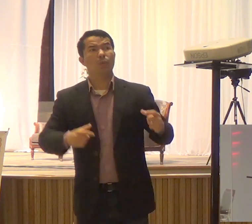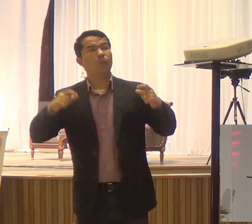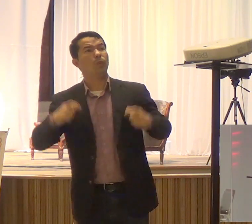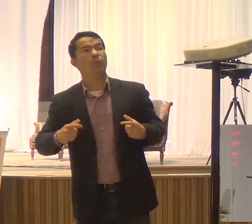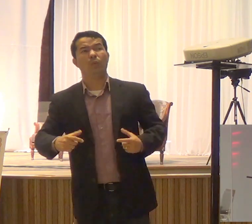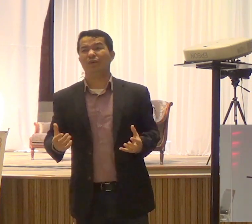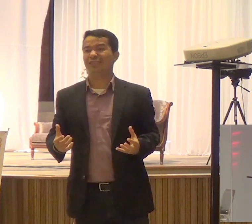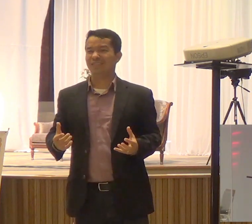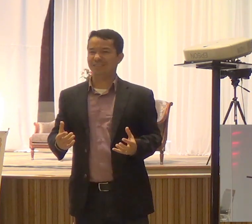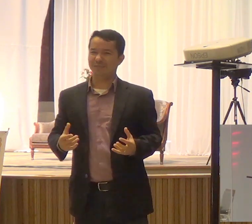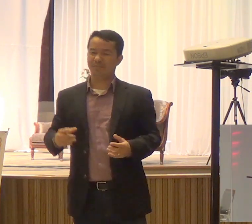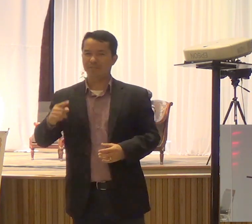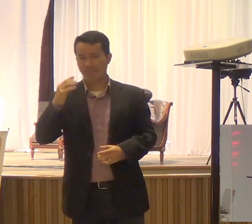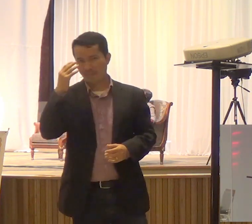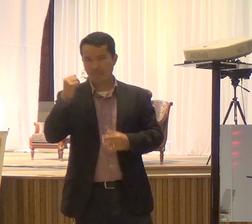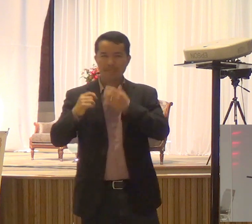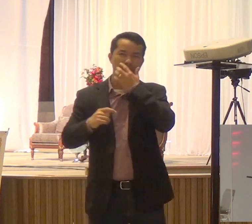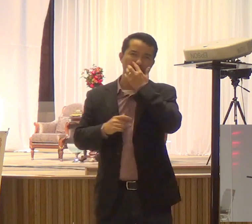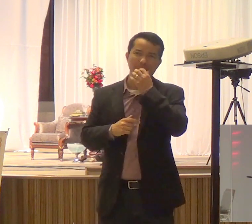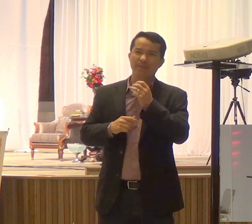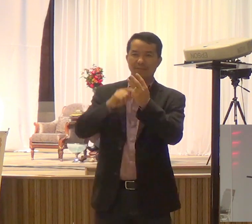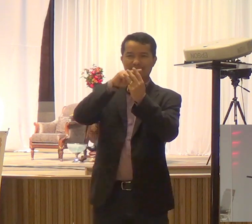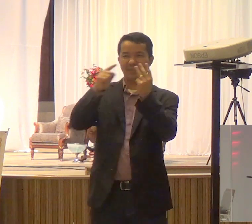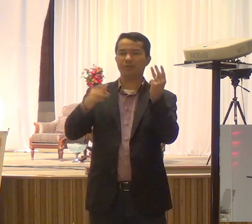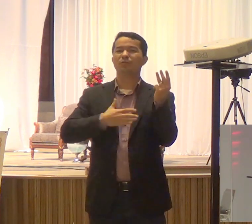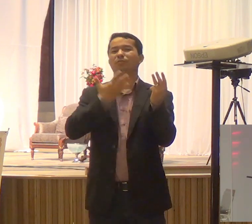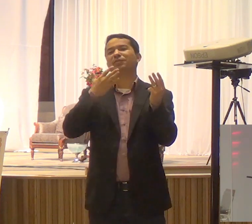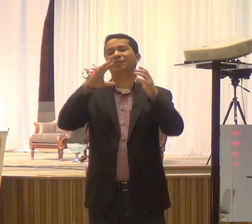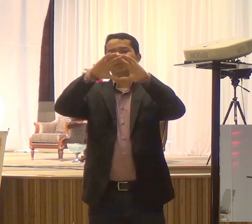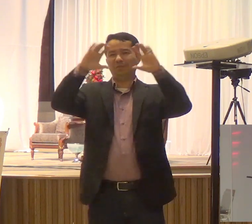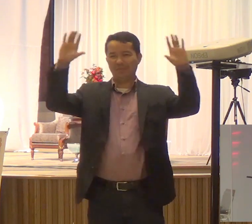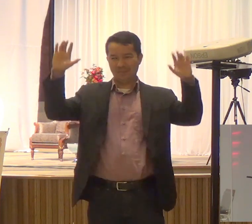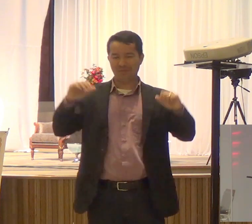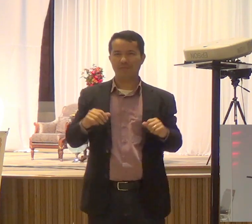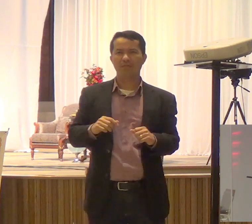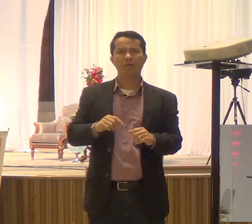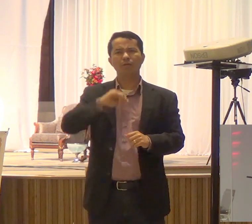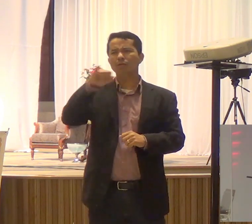de Israel, vivendo esse chamusco aqui, essa queimada,